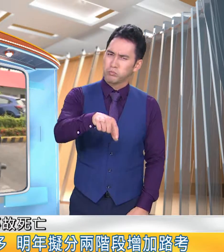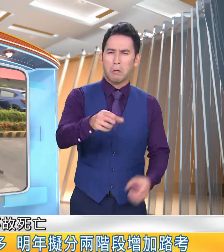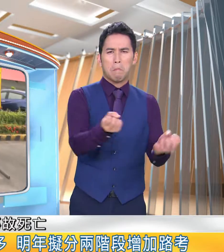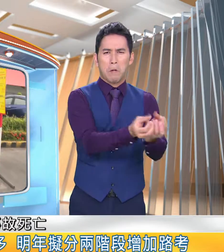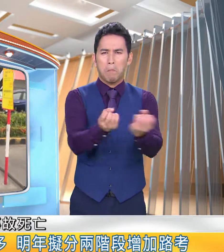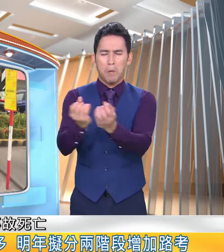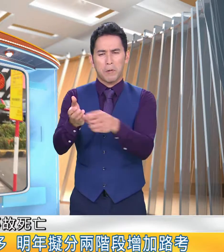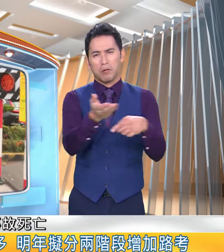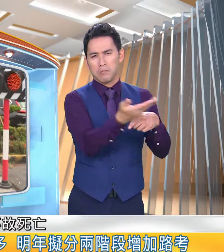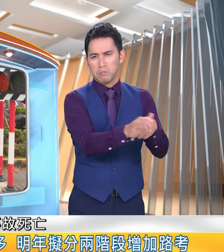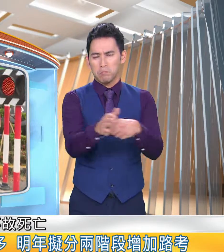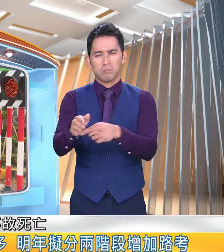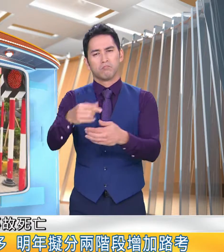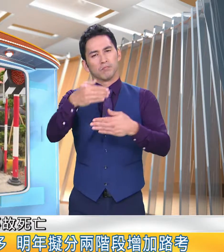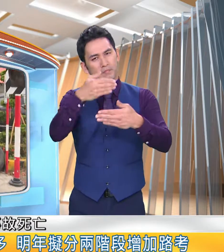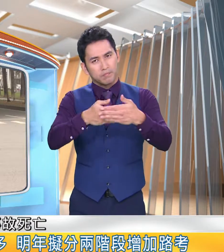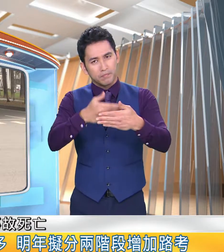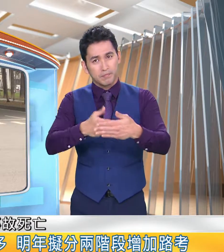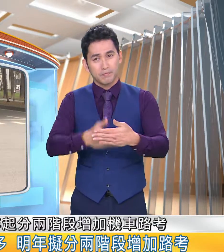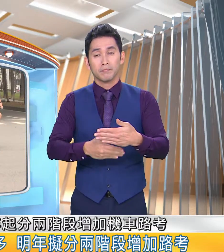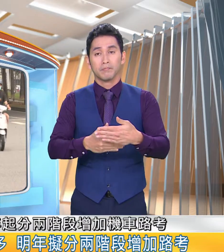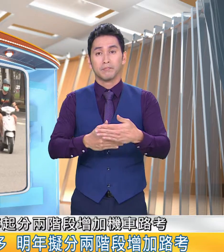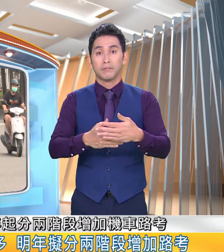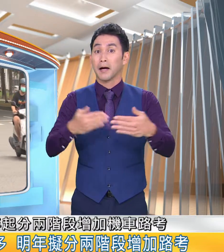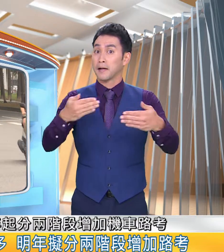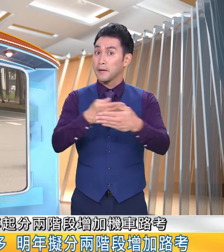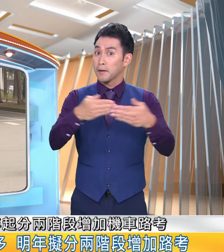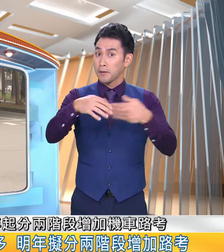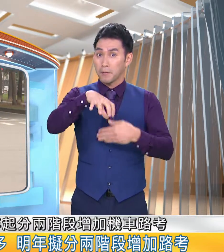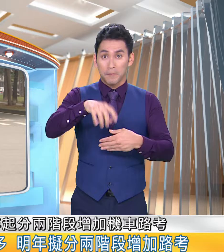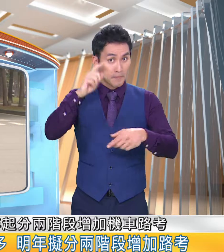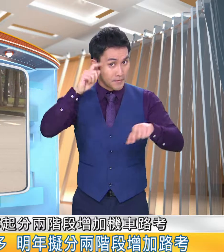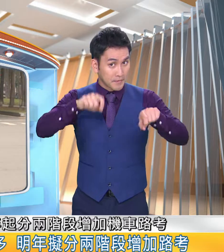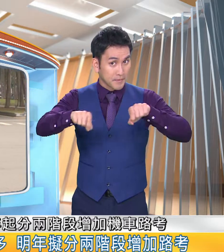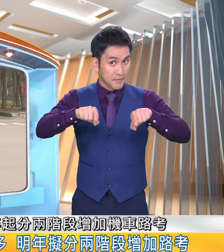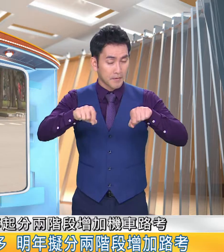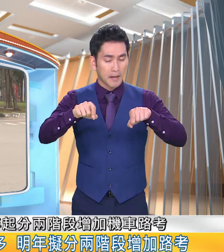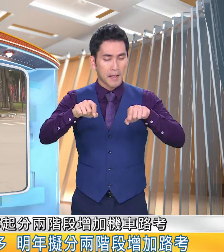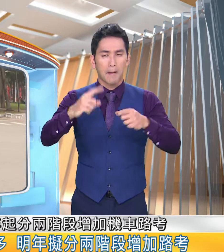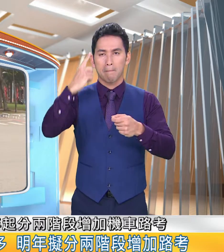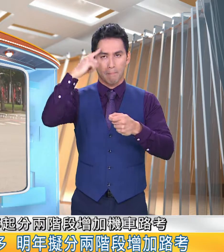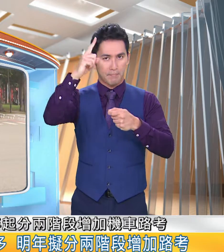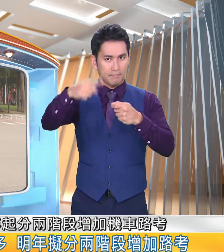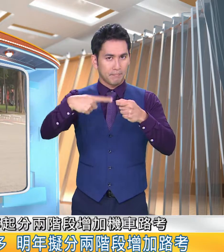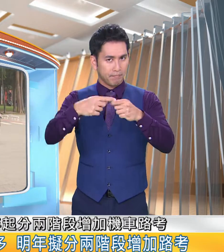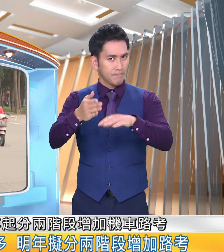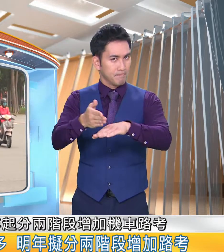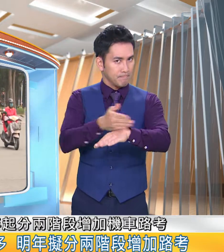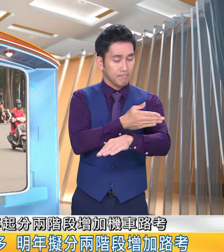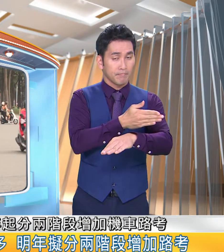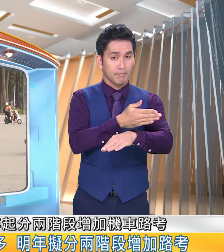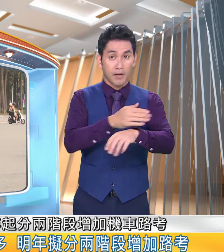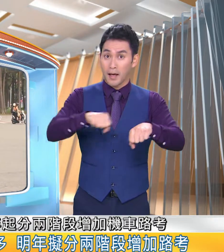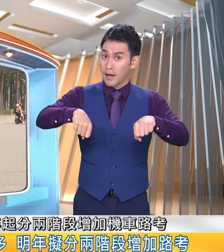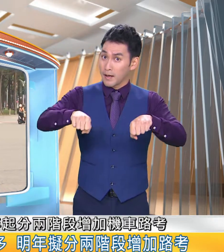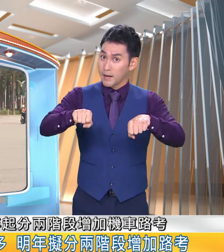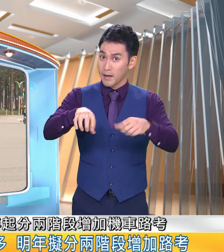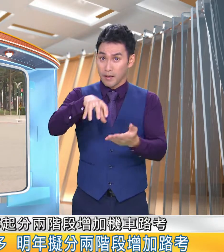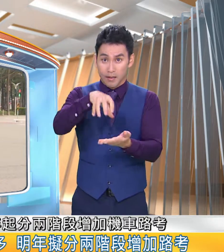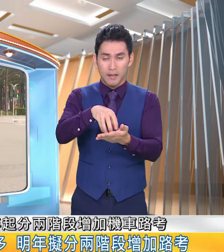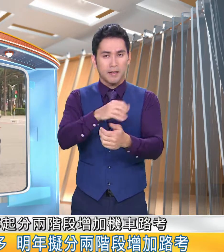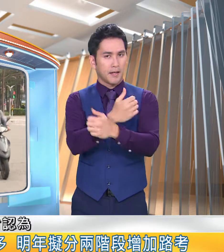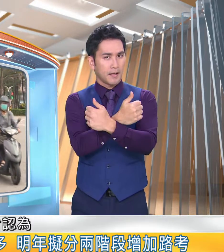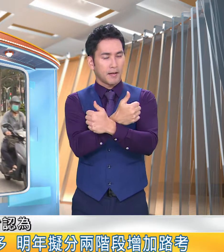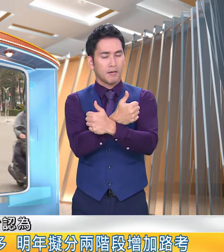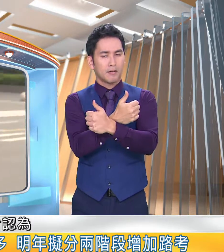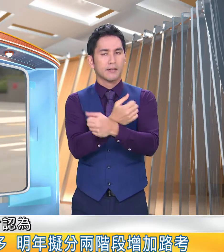为了要降低机车事故死亡，交通部研拟明年起分两阶段增加机车路